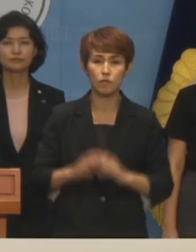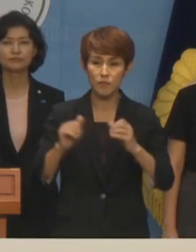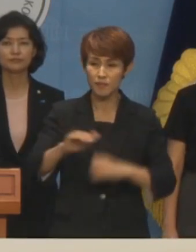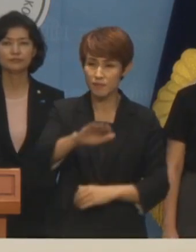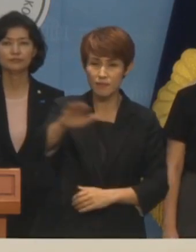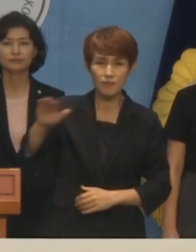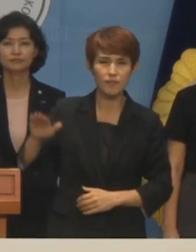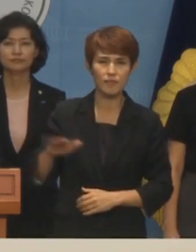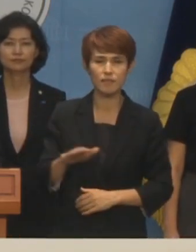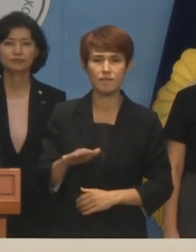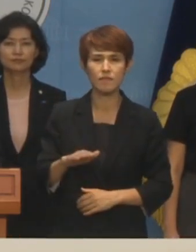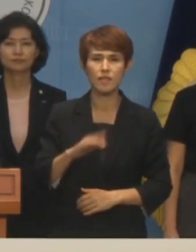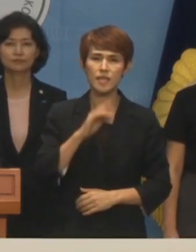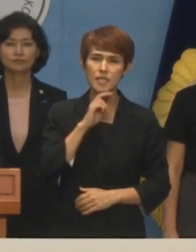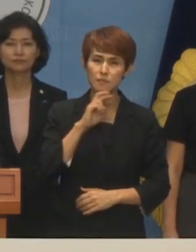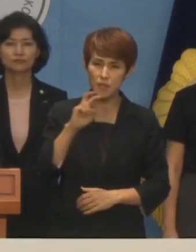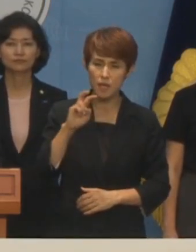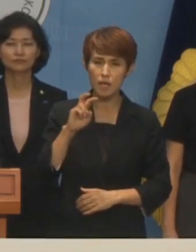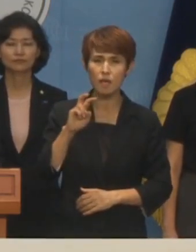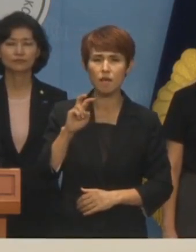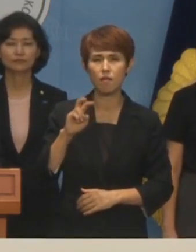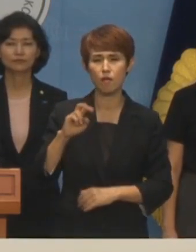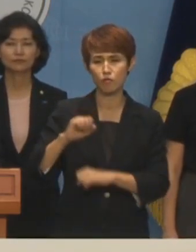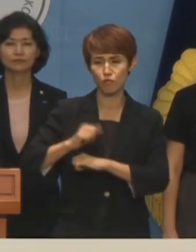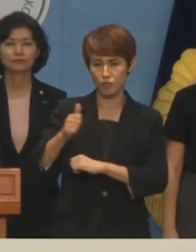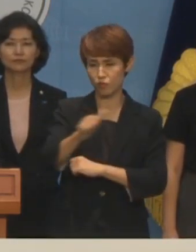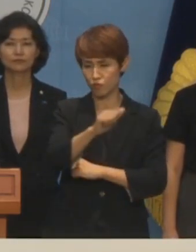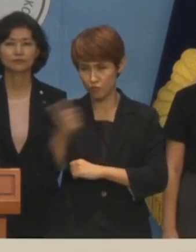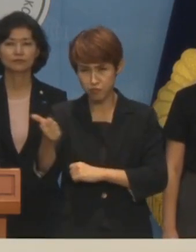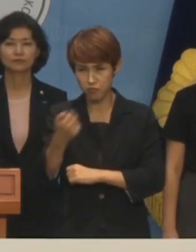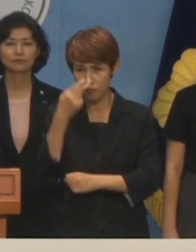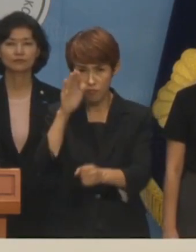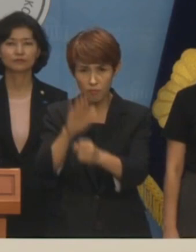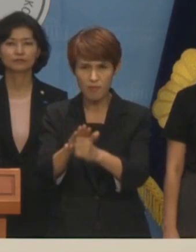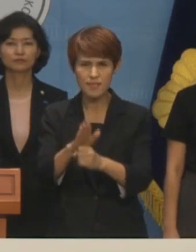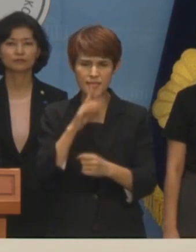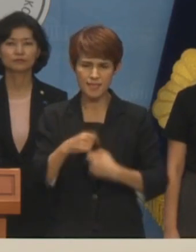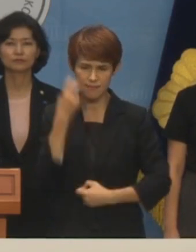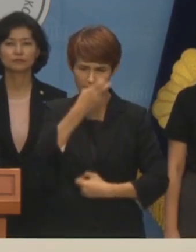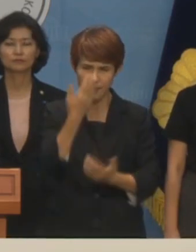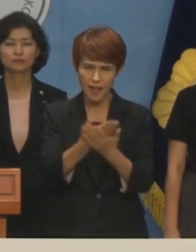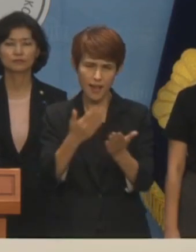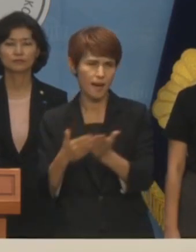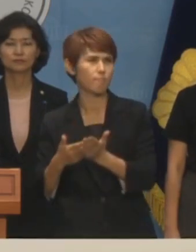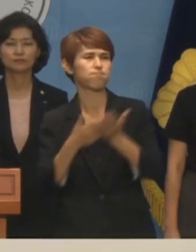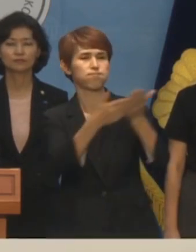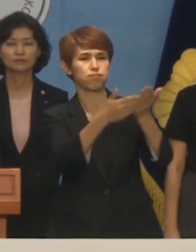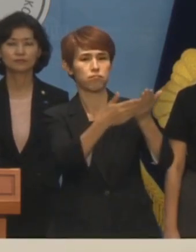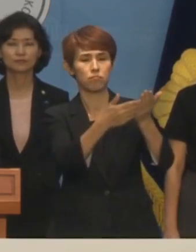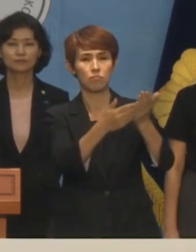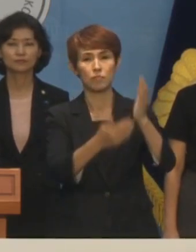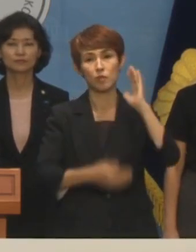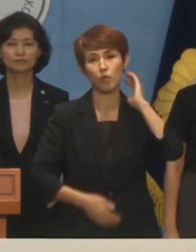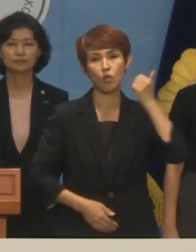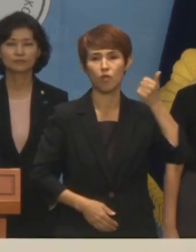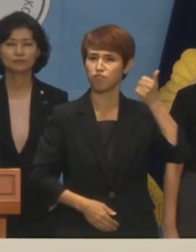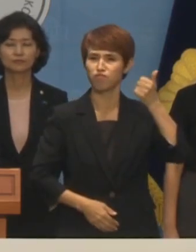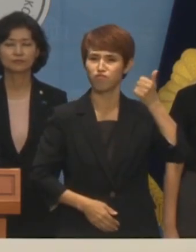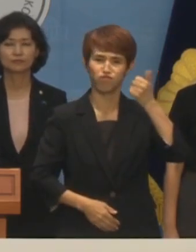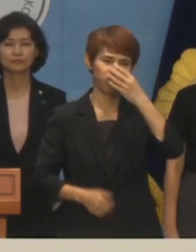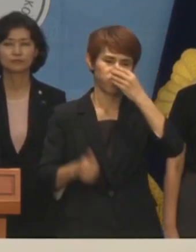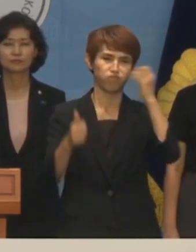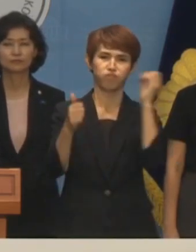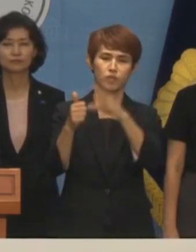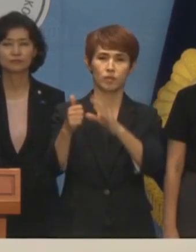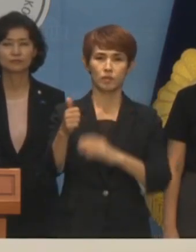국민은 20대 초반 군인의 억울한 죽음에 진실을 밝히라고 요구하고 있지만 대통령은 이를 철저히